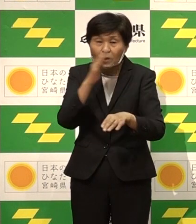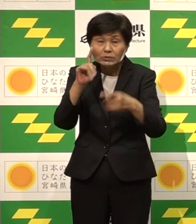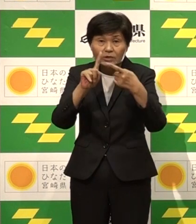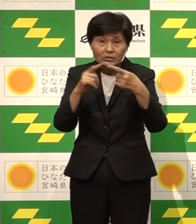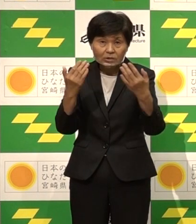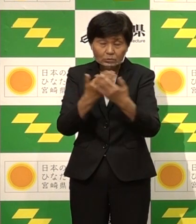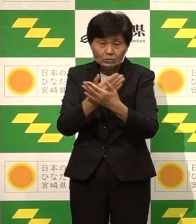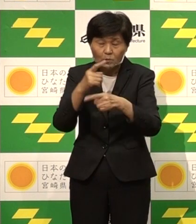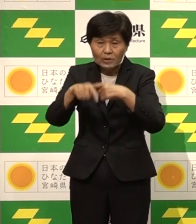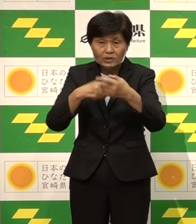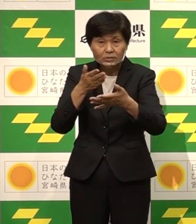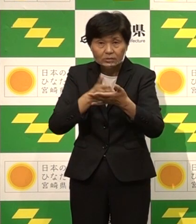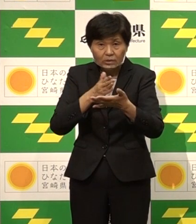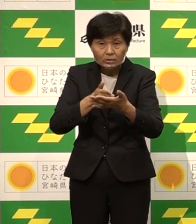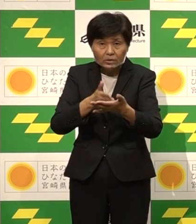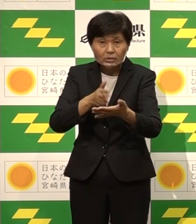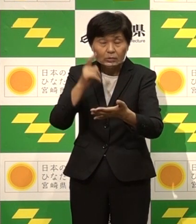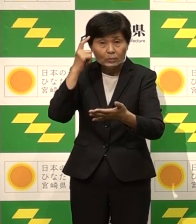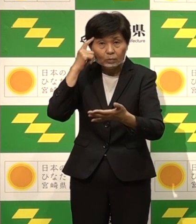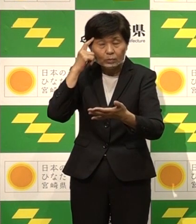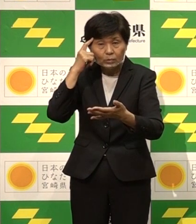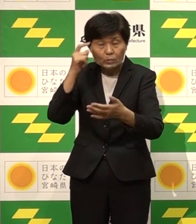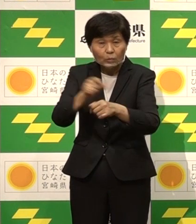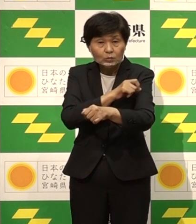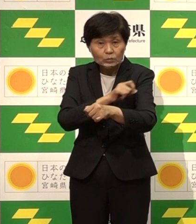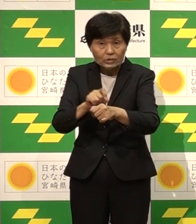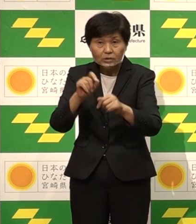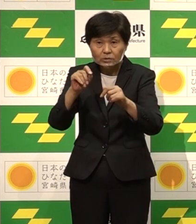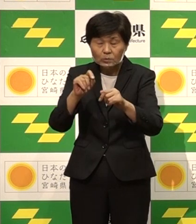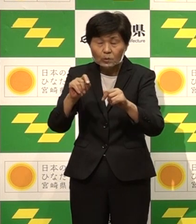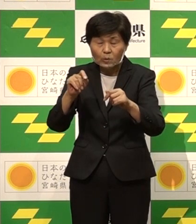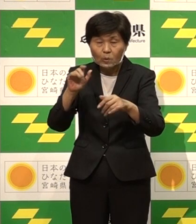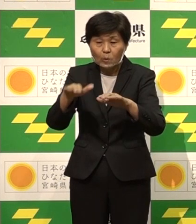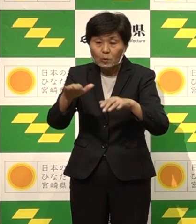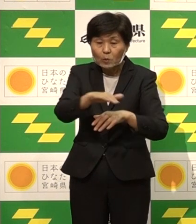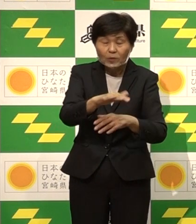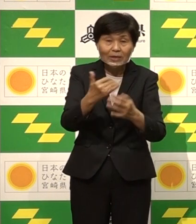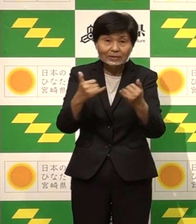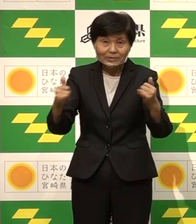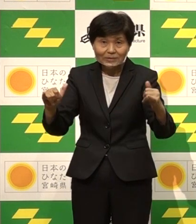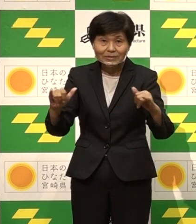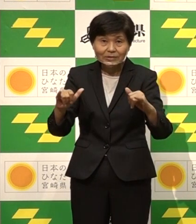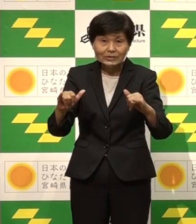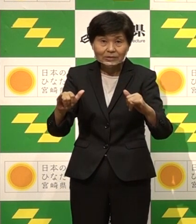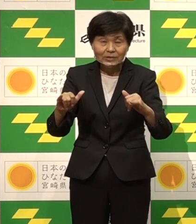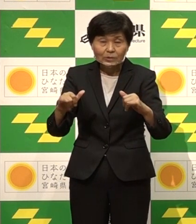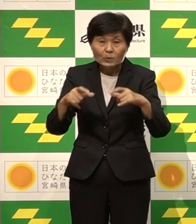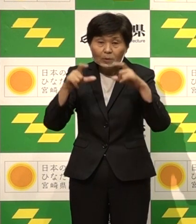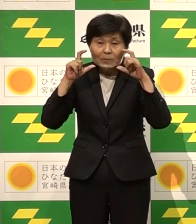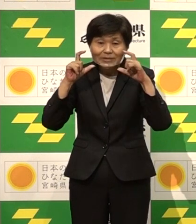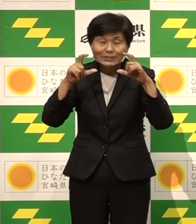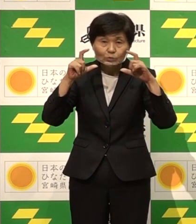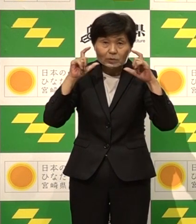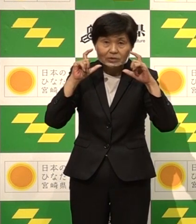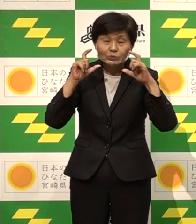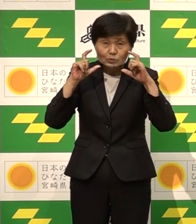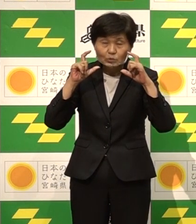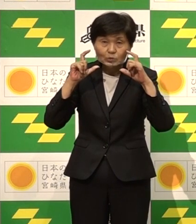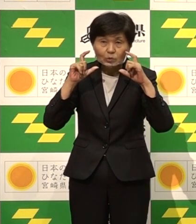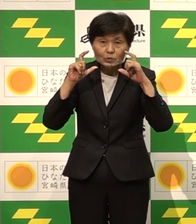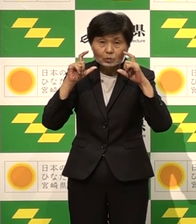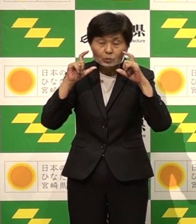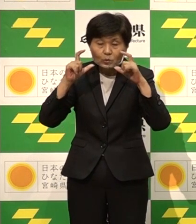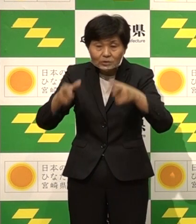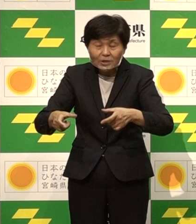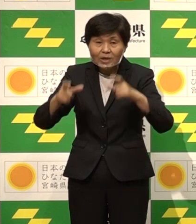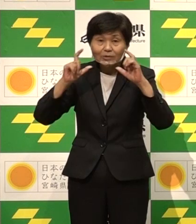と思います。でその中で特にお子さん例えばその細かいマスクの、付